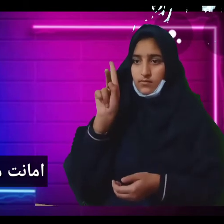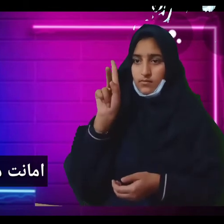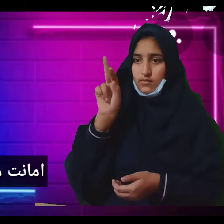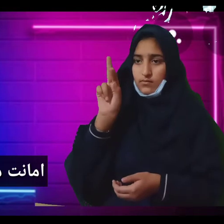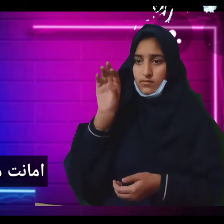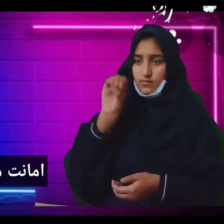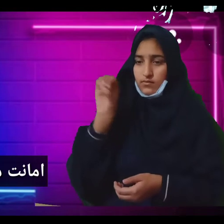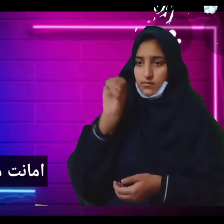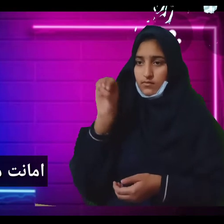करो।